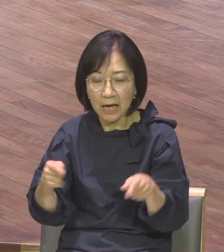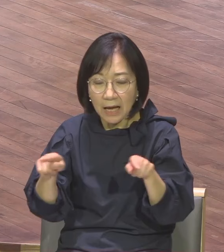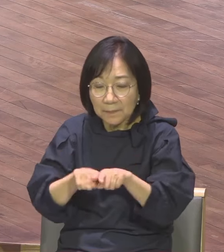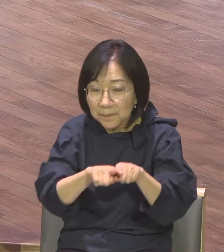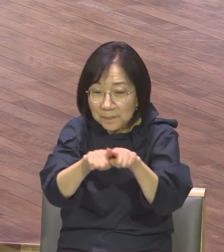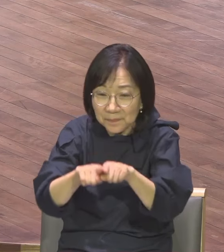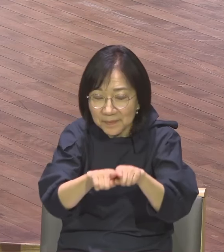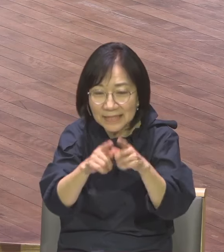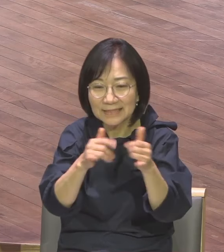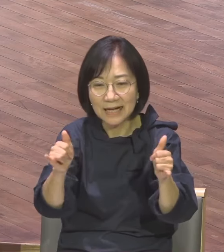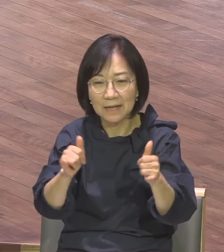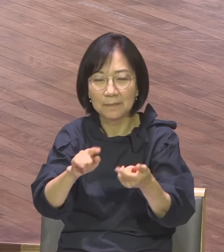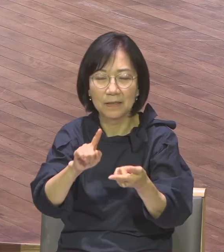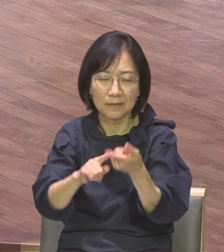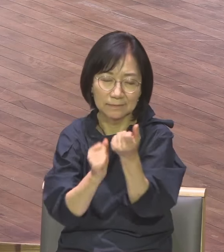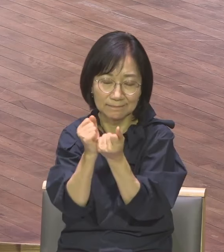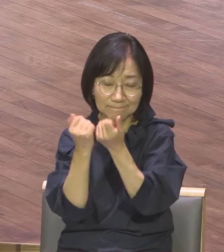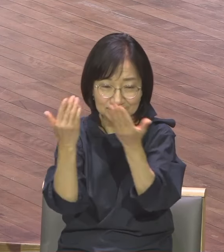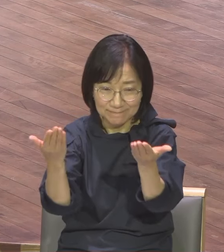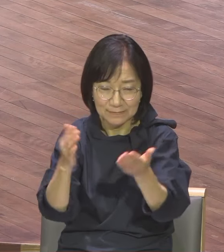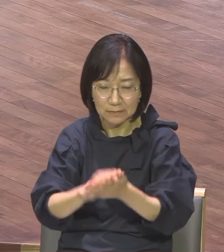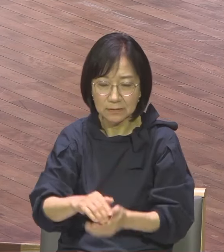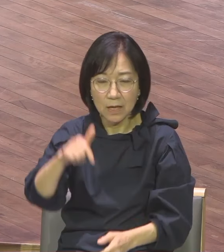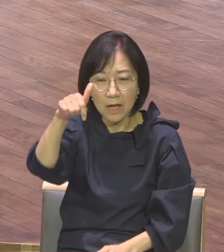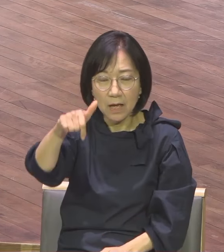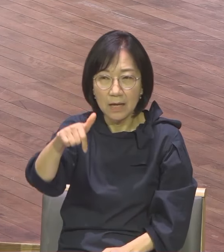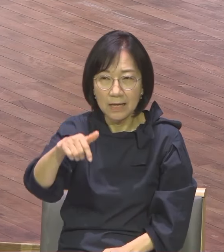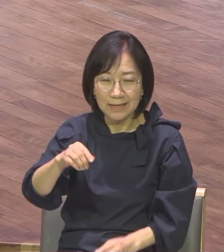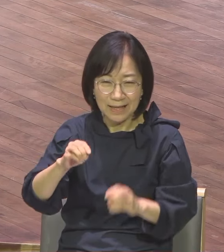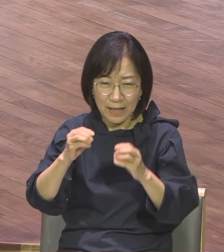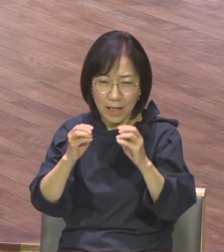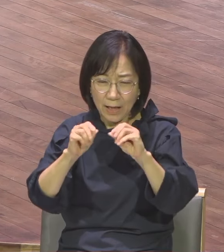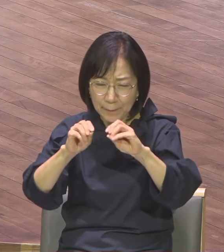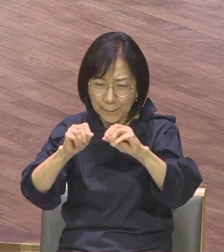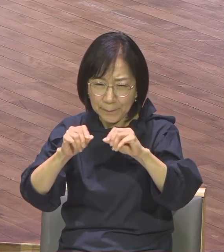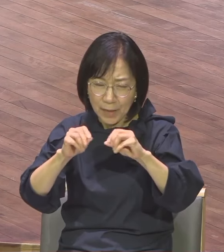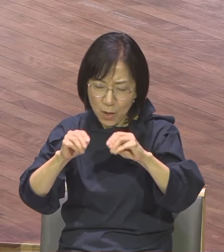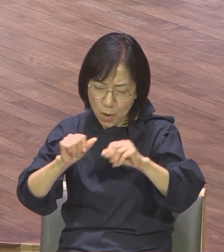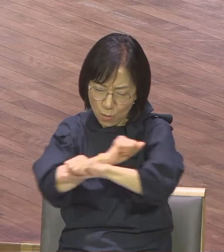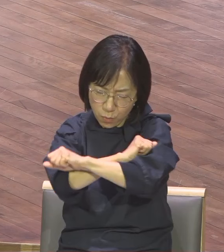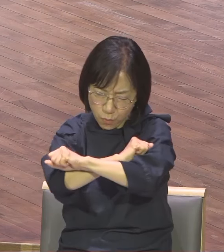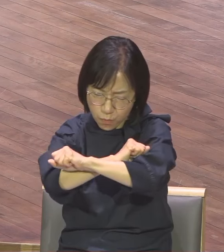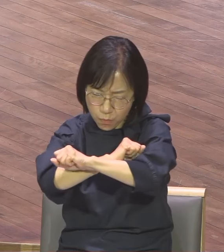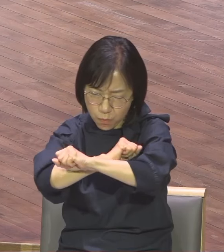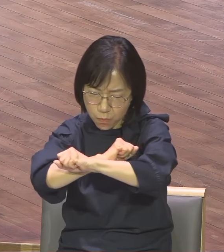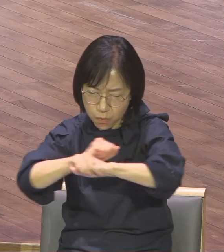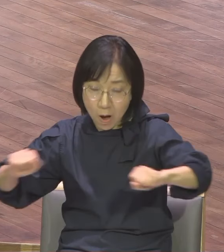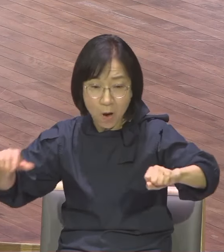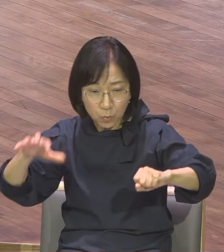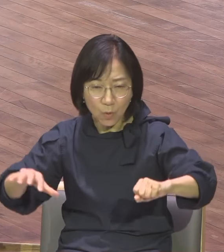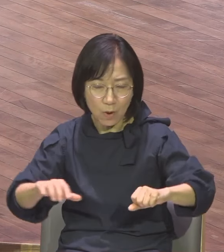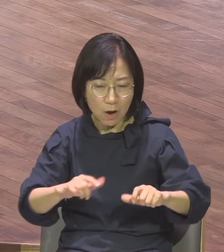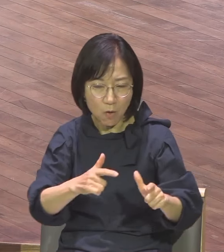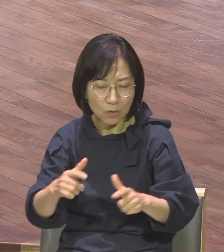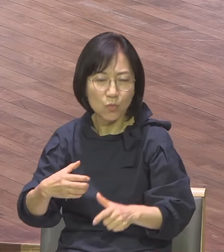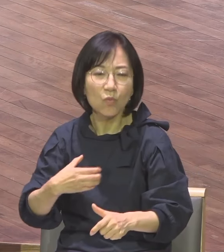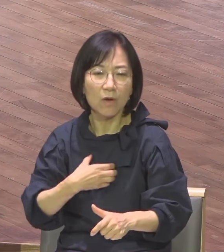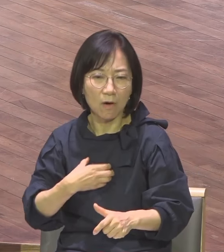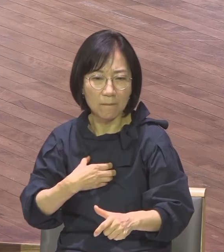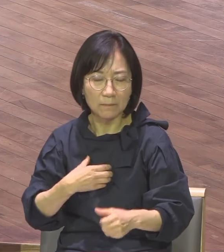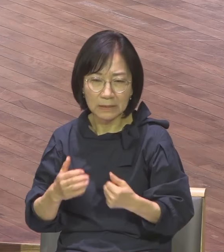이 사막이나 이 광야 지역을 여행할 때 알지 못하는 예기치 못한 각종 위험이 도사리게 있어요.